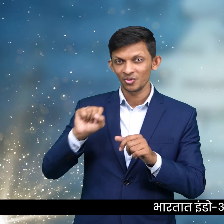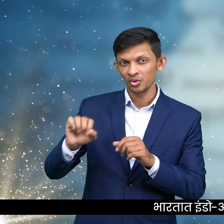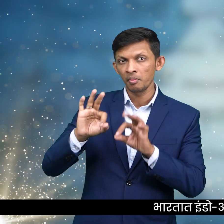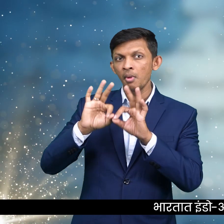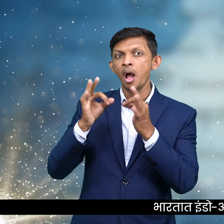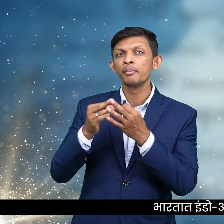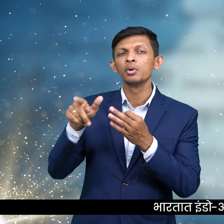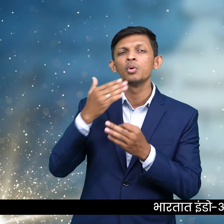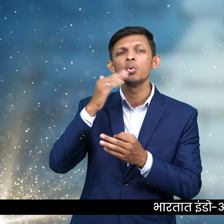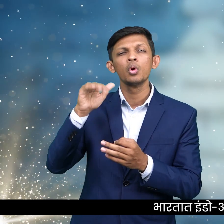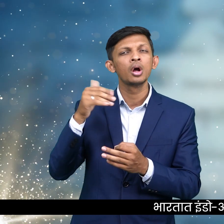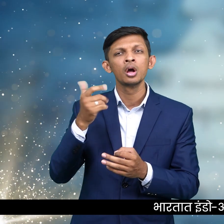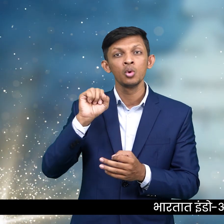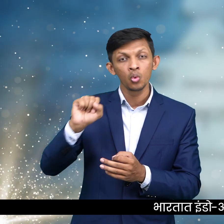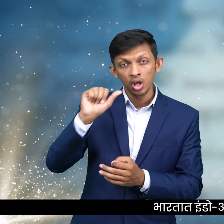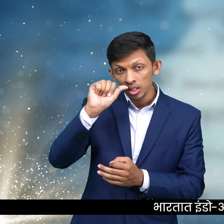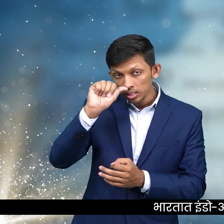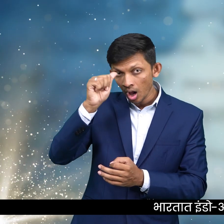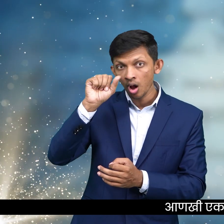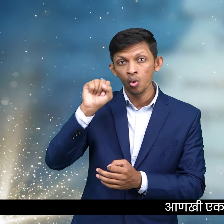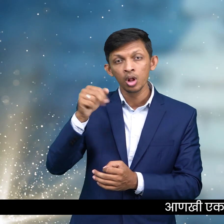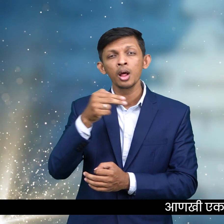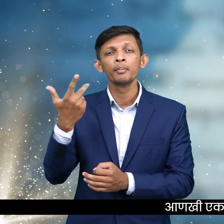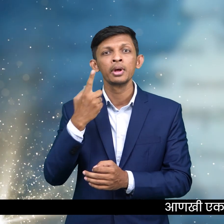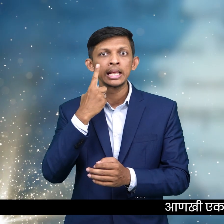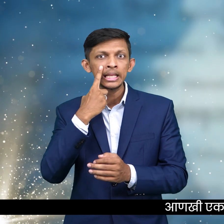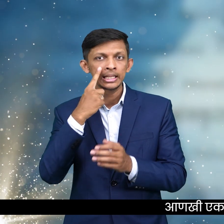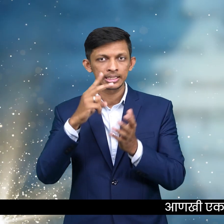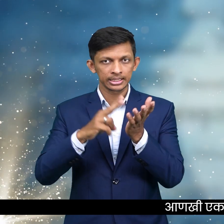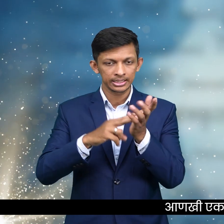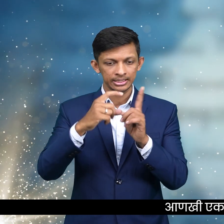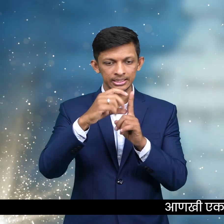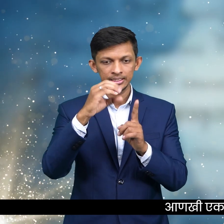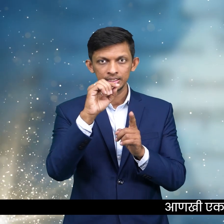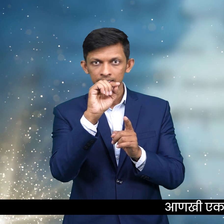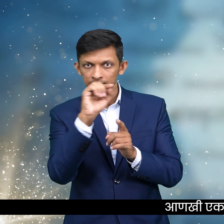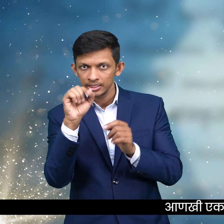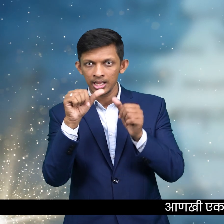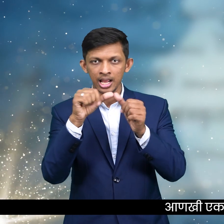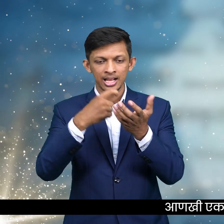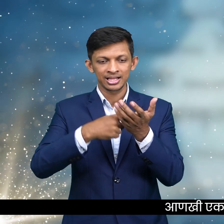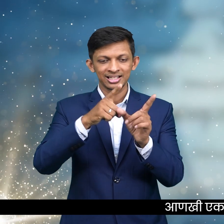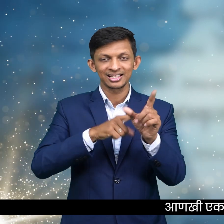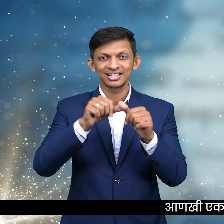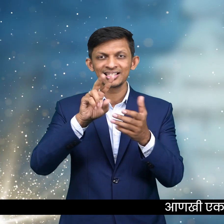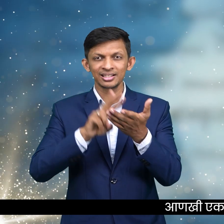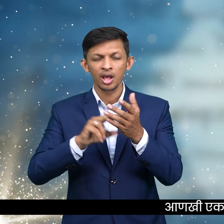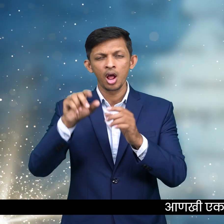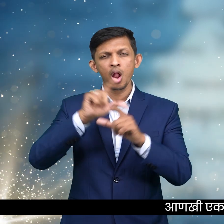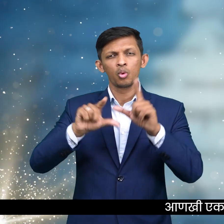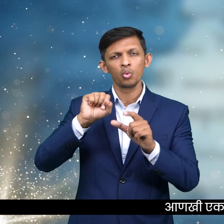भारतात इंडो आर्यन कुटुंब नावाचा आणखी एक कुटुंब आहे.